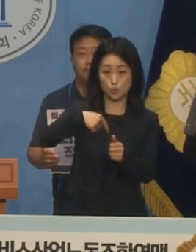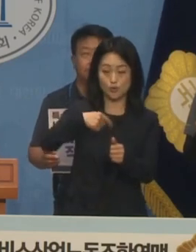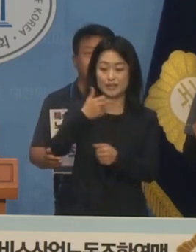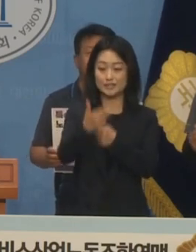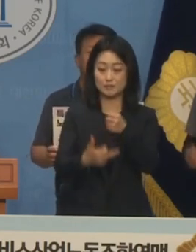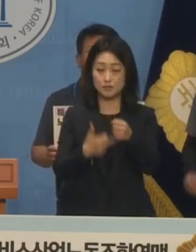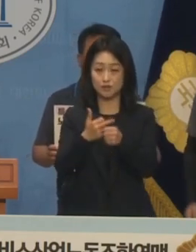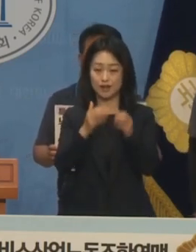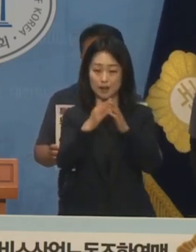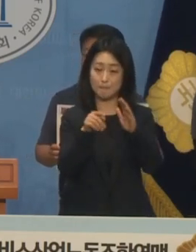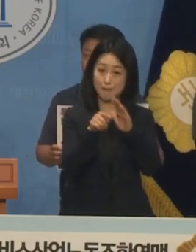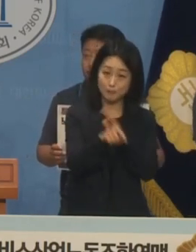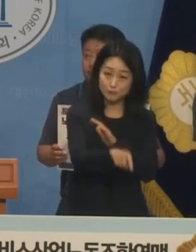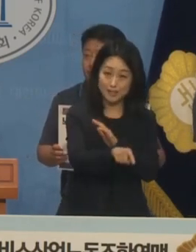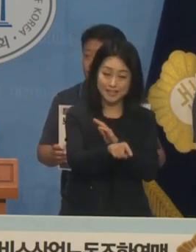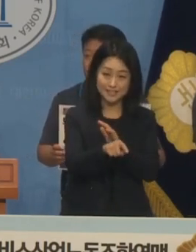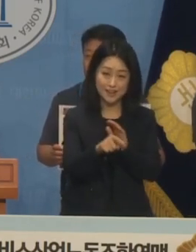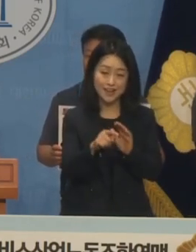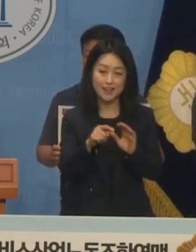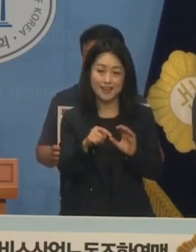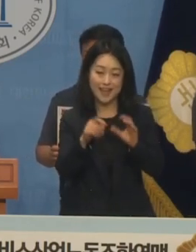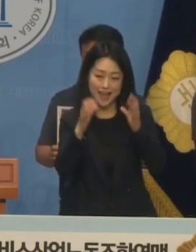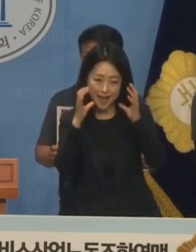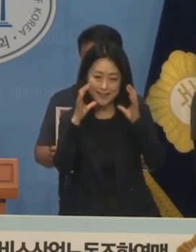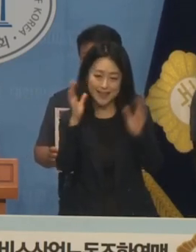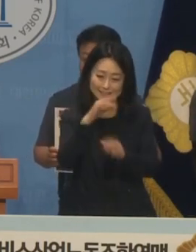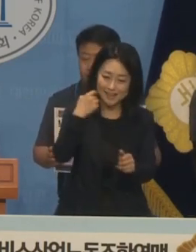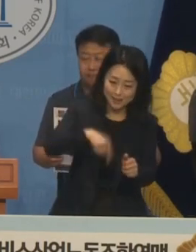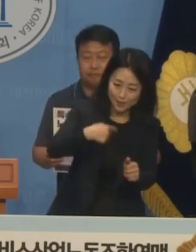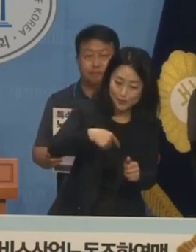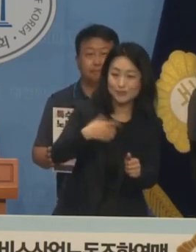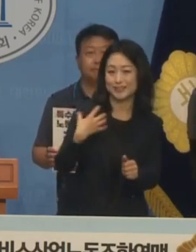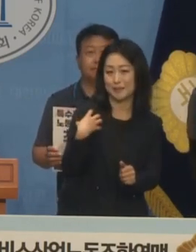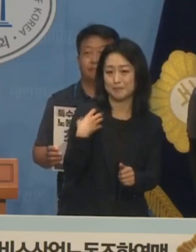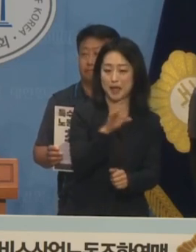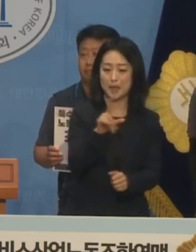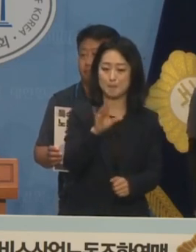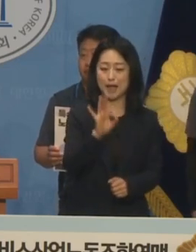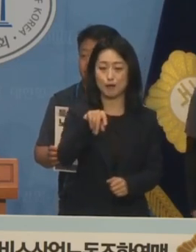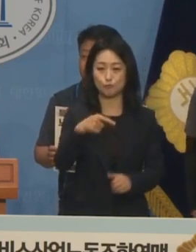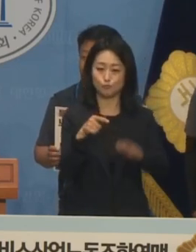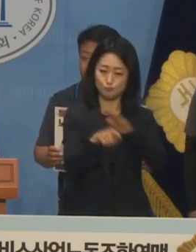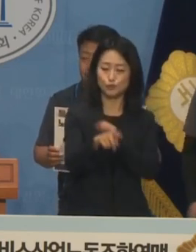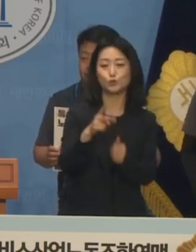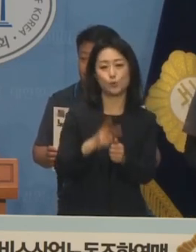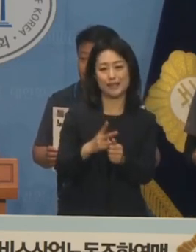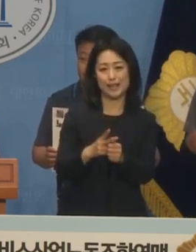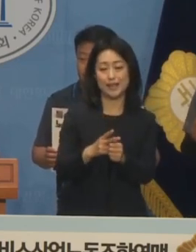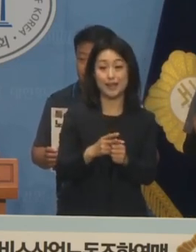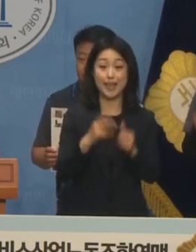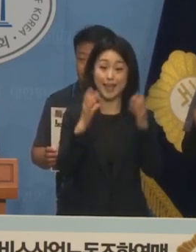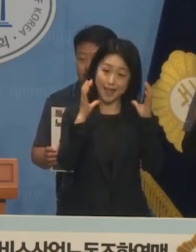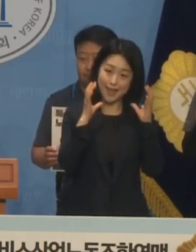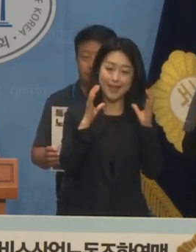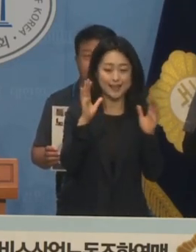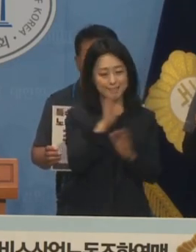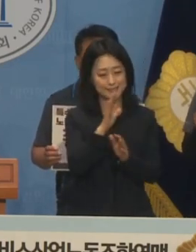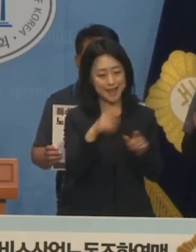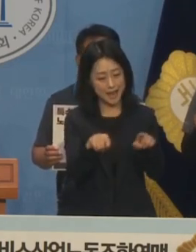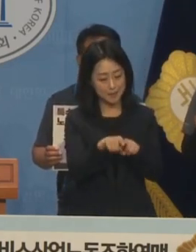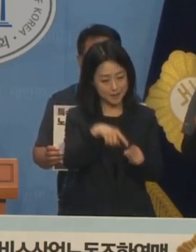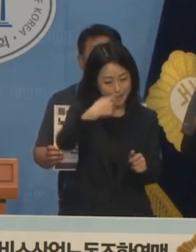가정방문 점검원들에게도 최저임금을 보장하고 이를 법제화하여 노동자로서 더욱 나아지는 환경을 만들어지는